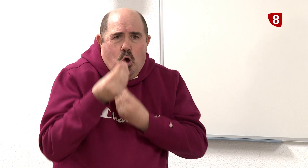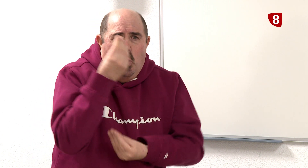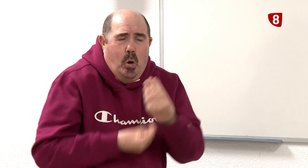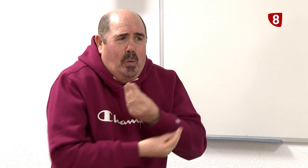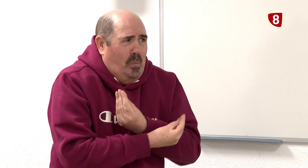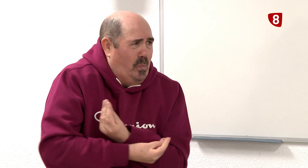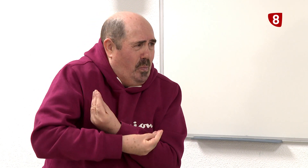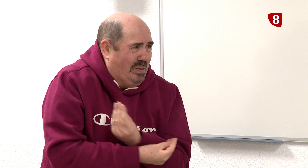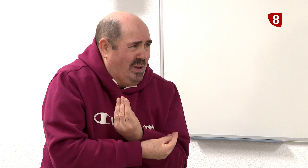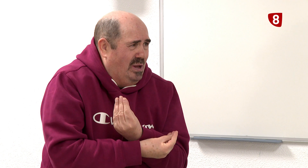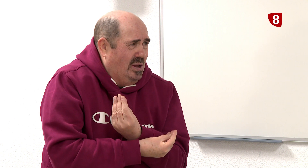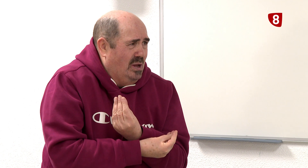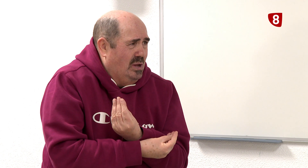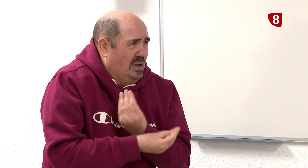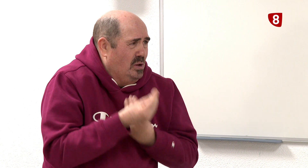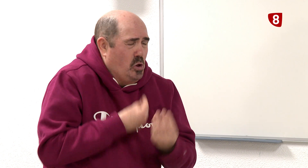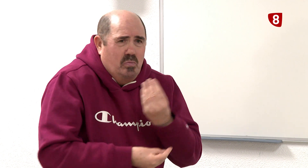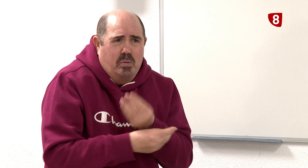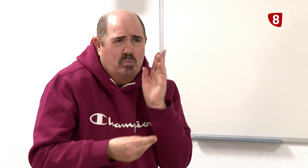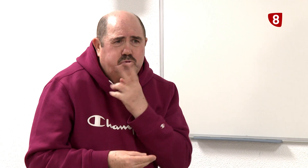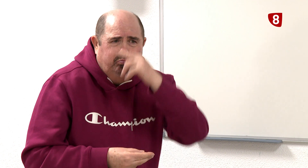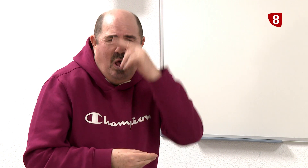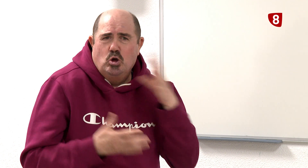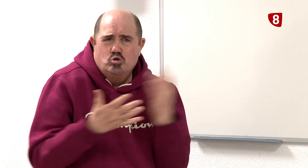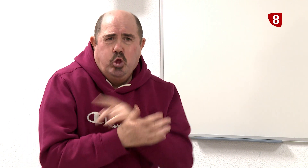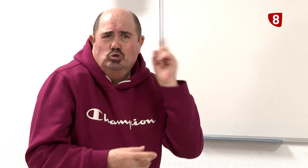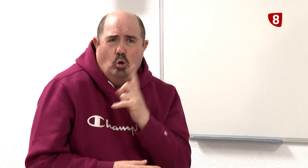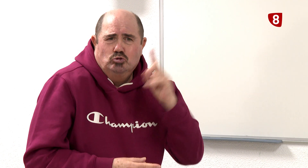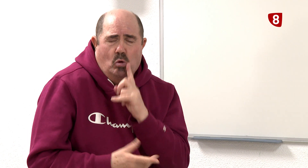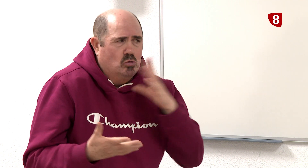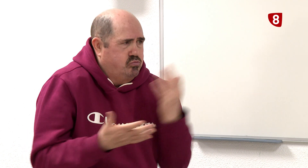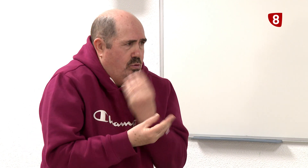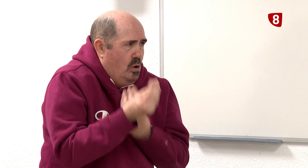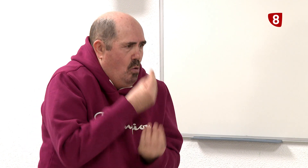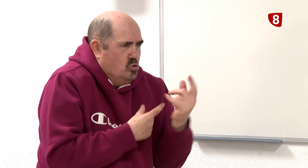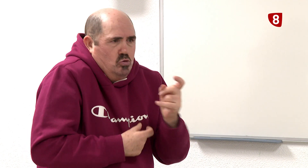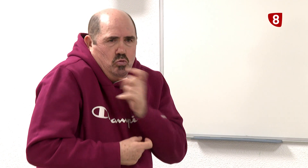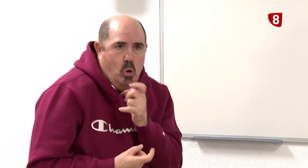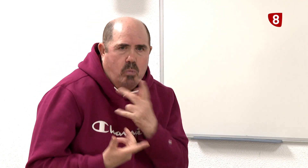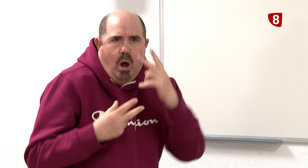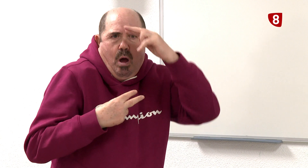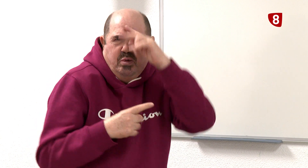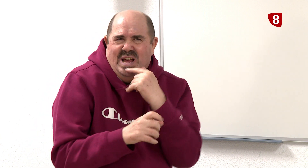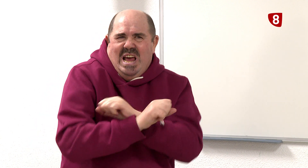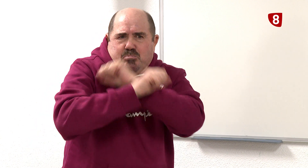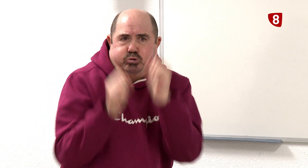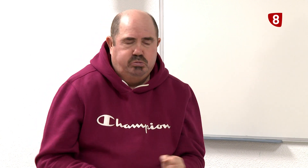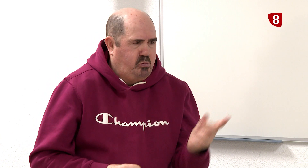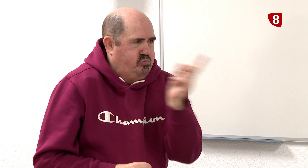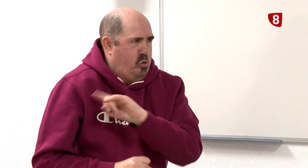nos despertamos, cómo si tienes un hijo, sabes que sus padres saben que está llorando o, ¿sabes? Estas cosas de la